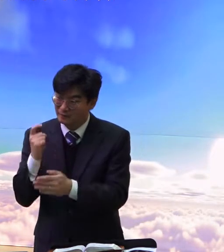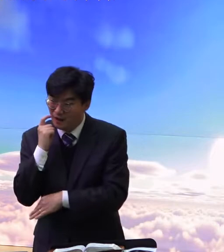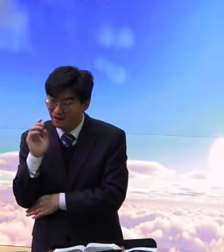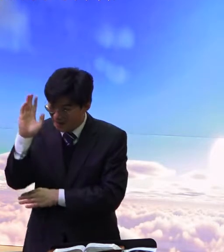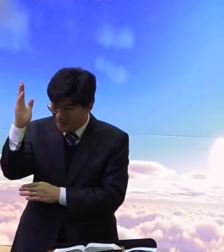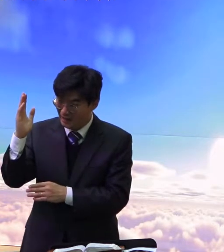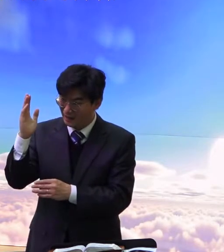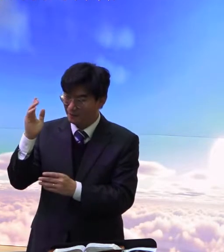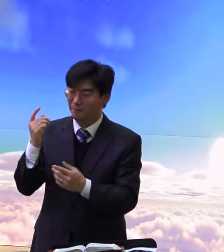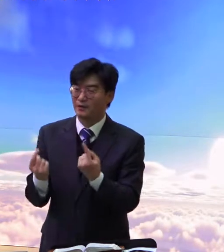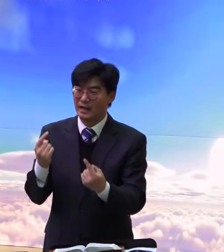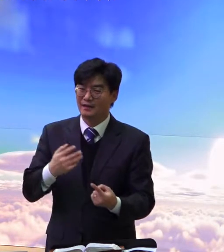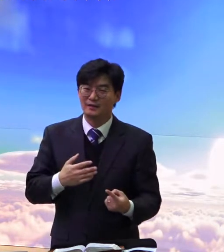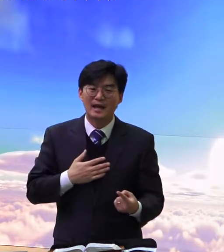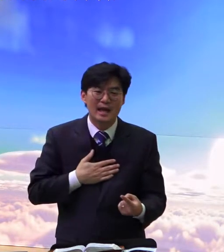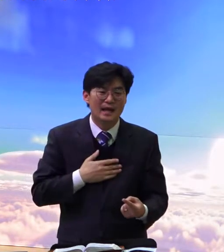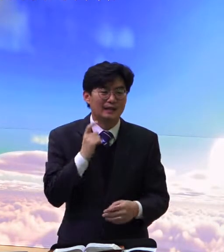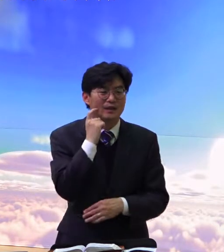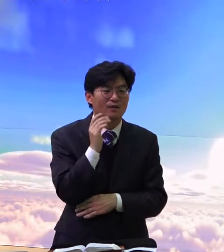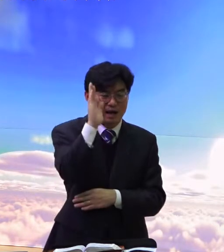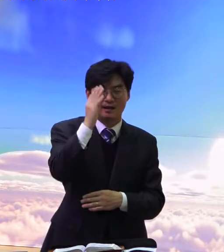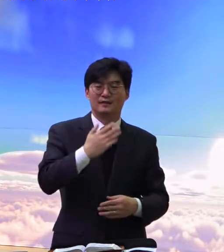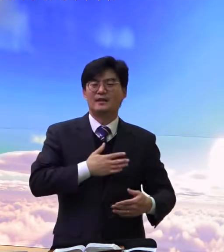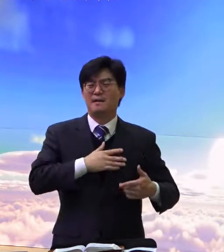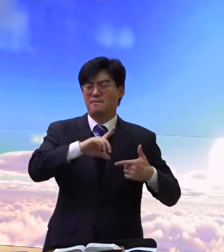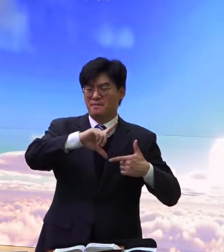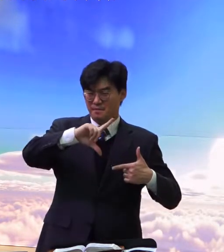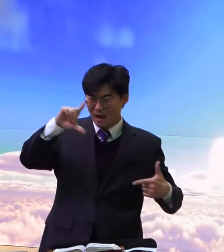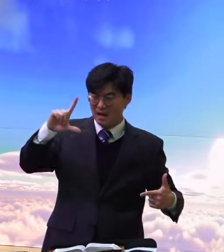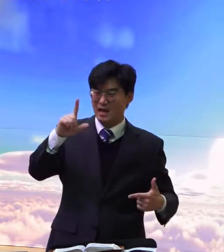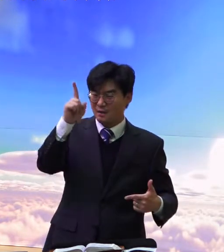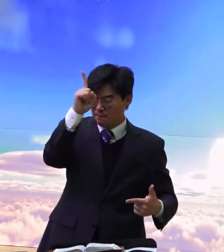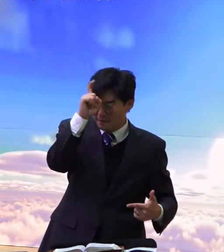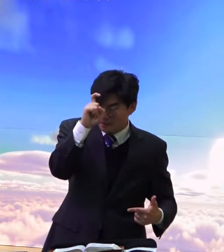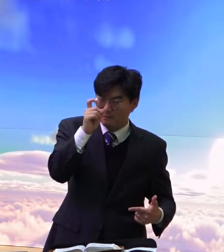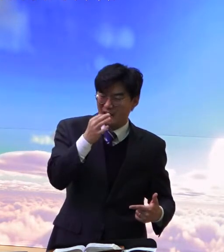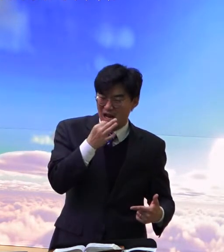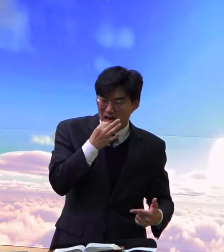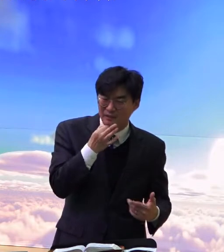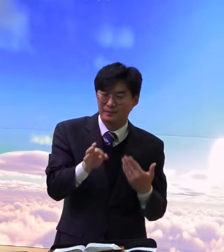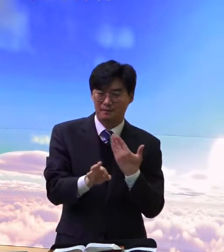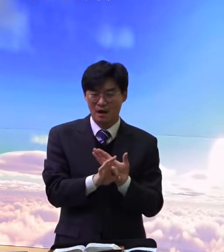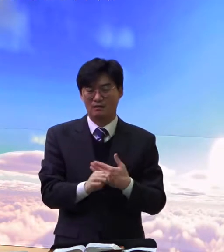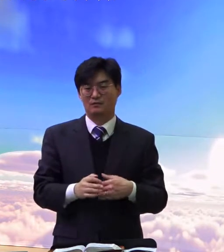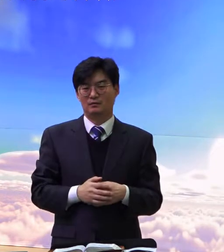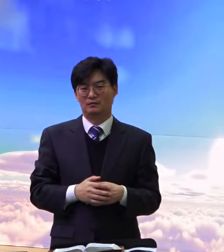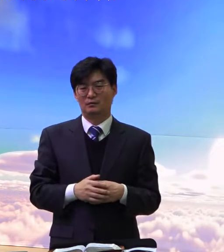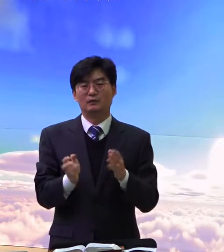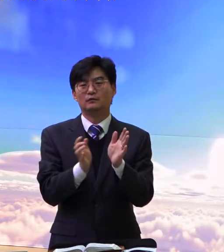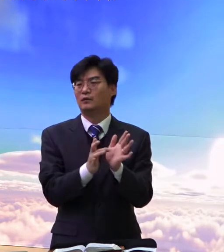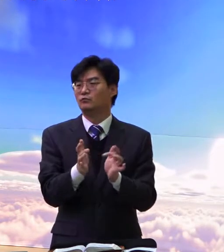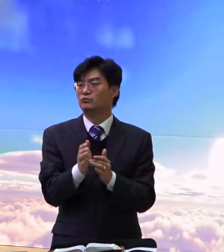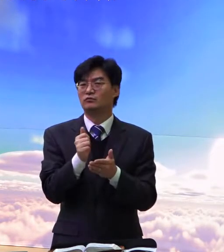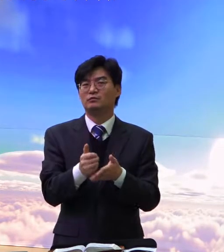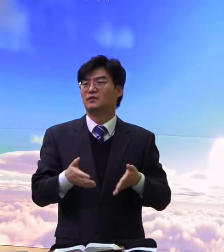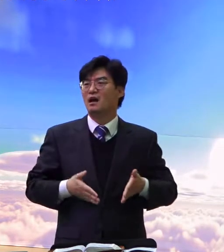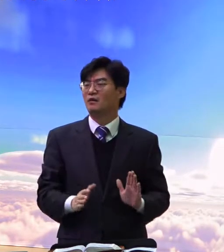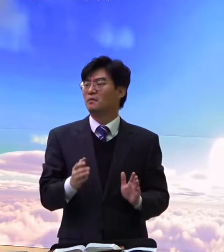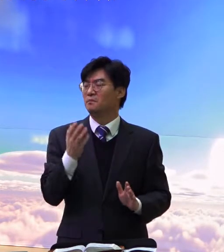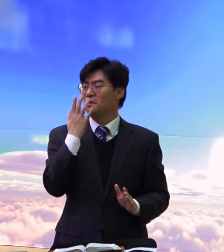하고, 그리고 결국 스스로 차지할 수도 없는 그런 싸움을 하면서 평화도 다 잊어버리고